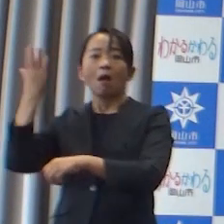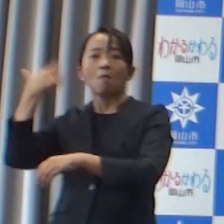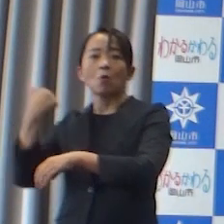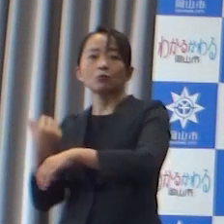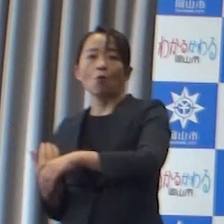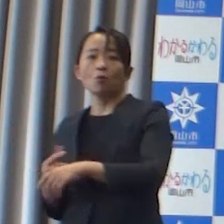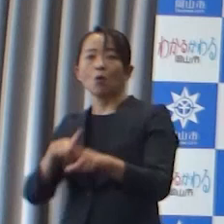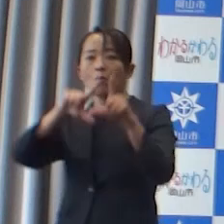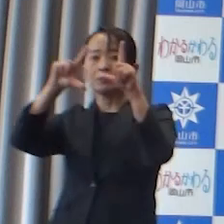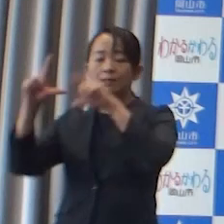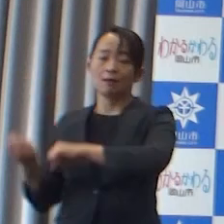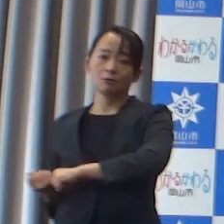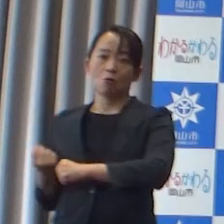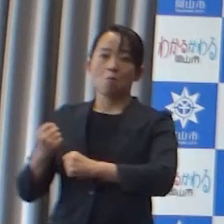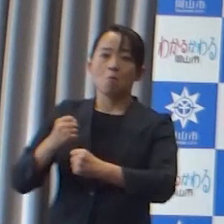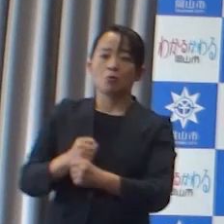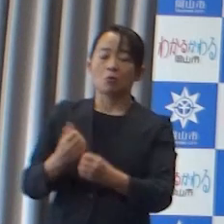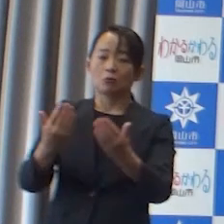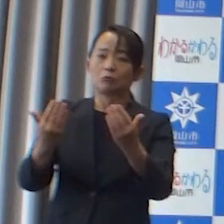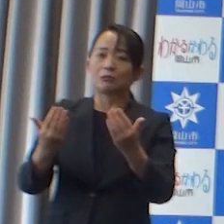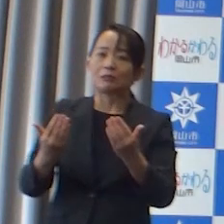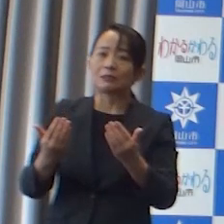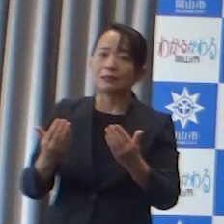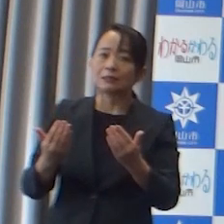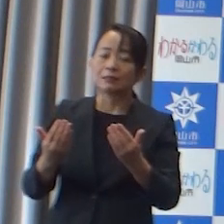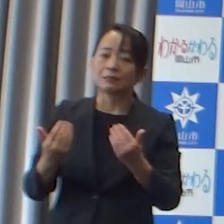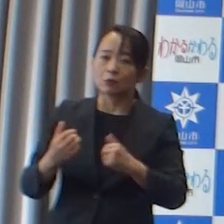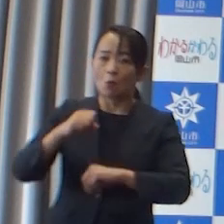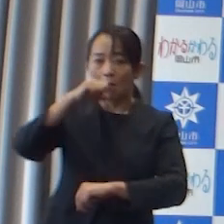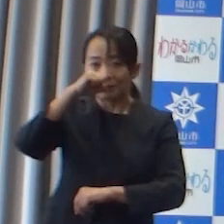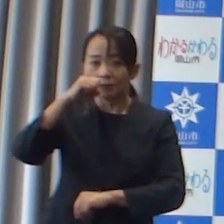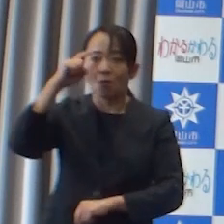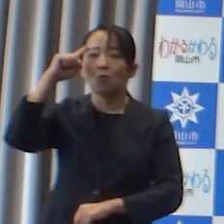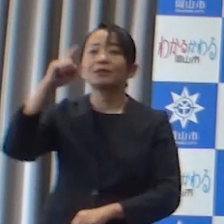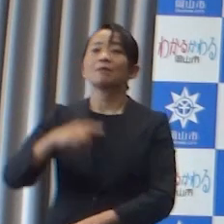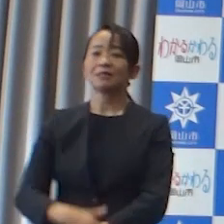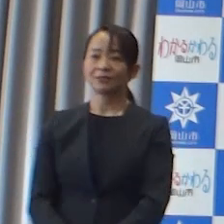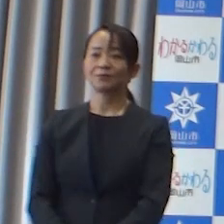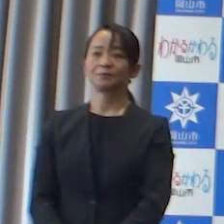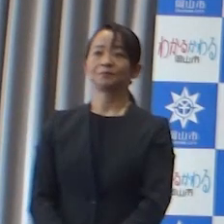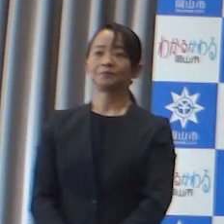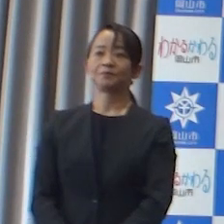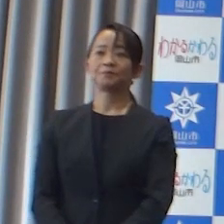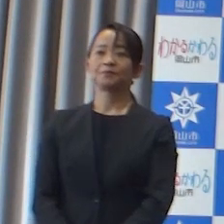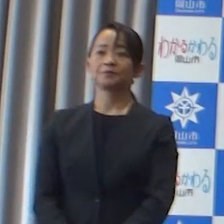を今はやっていいんではないかなというように思っております。 ありがとうございます。 はい、